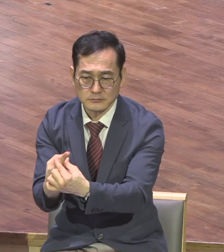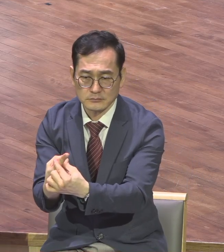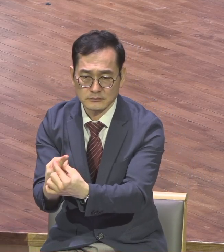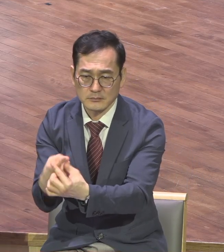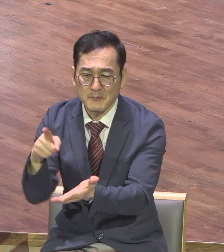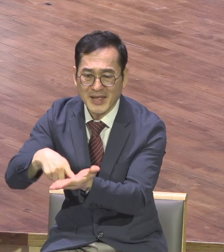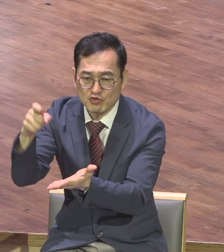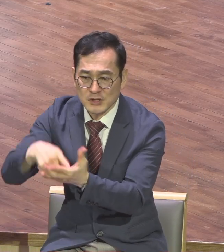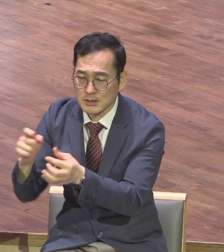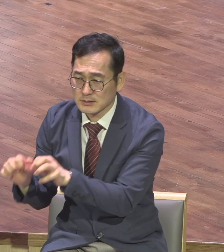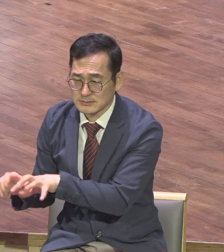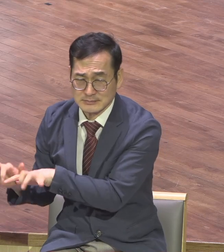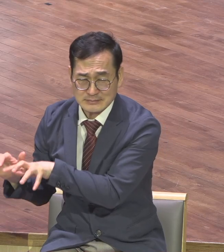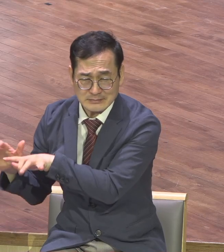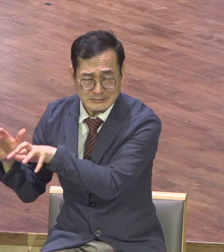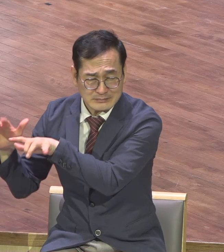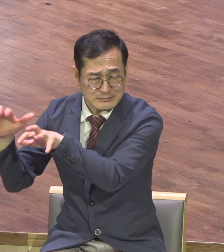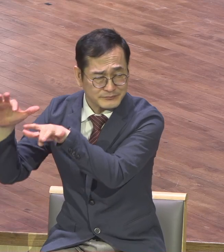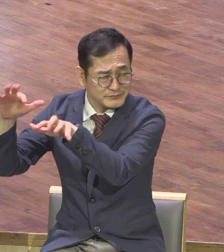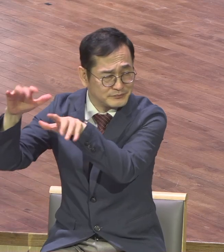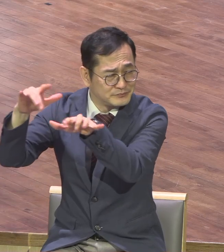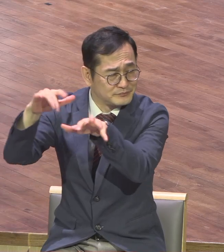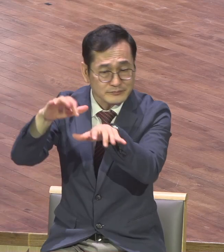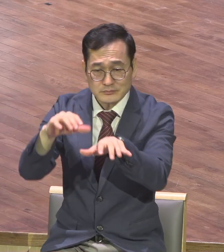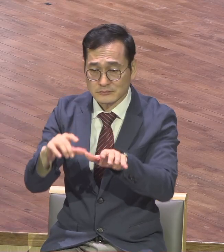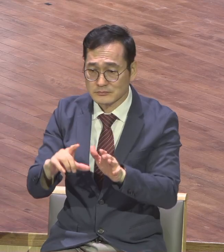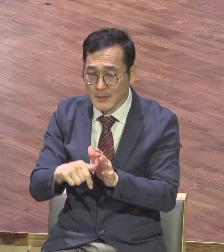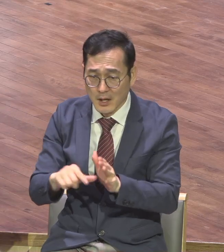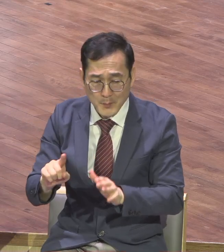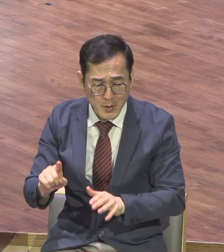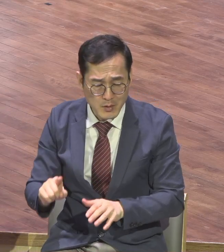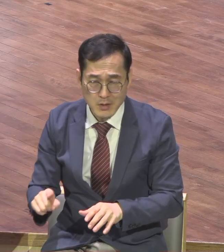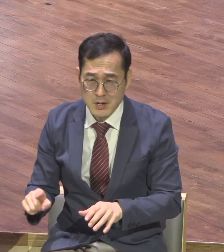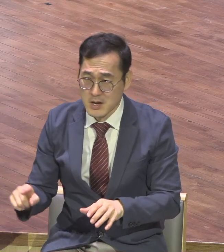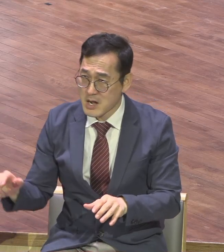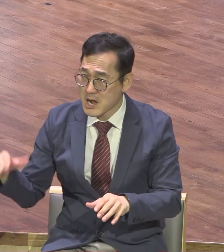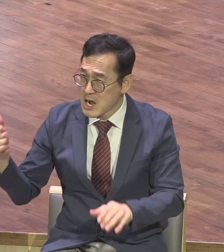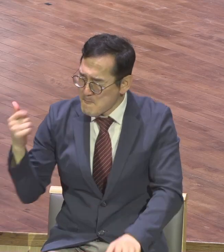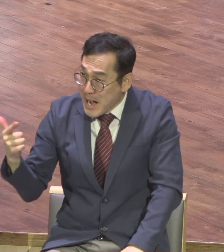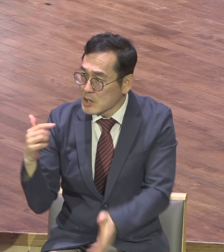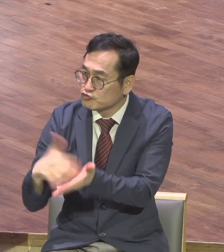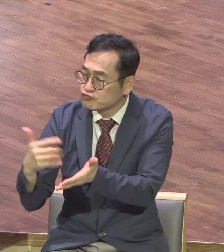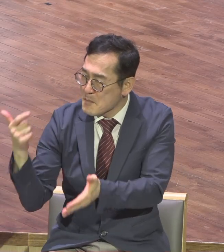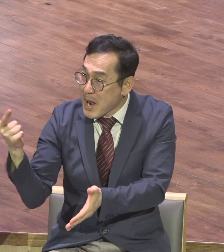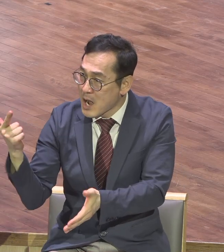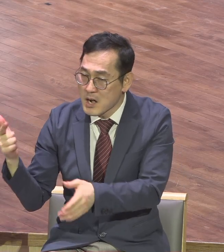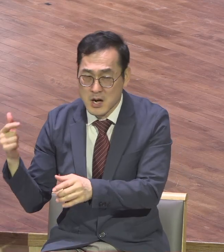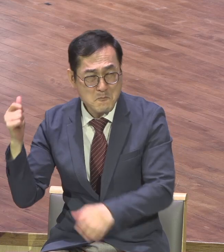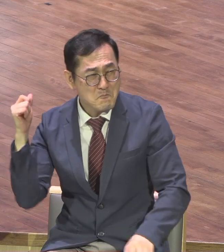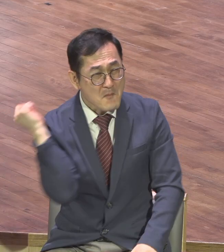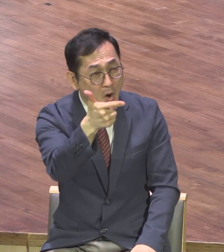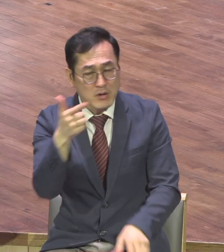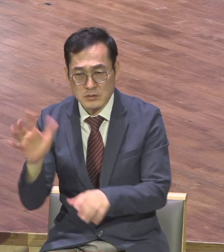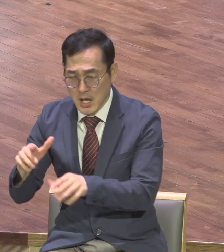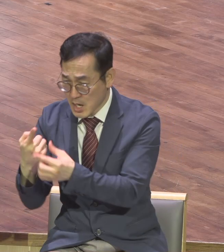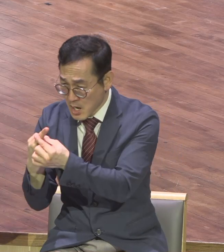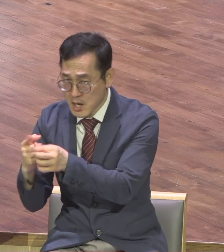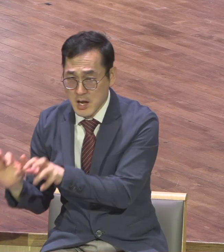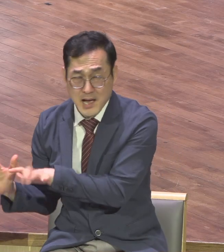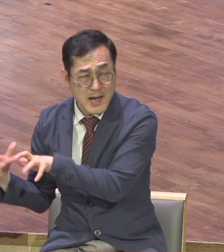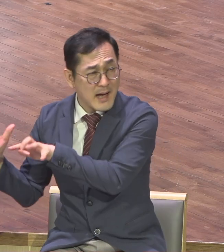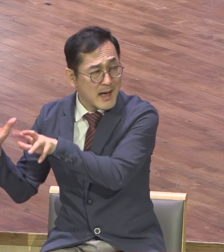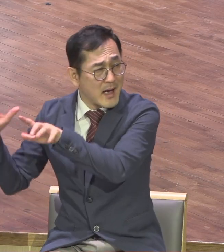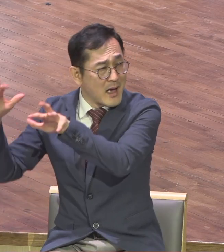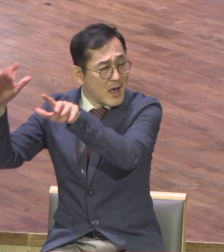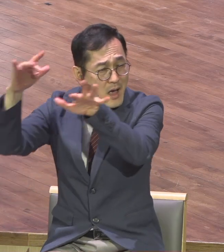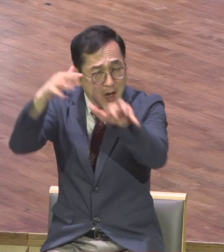대륙을 이동하는데 여러분이 대륙을 이동하는데 어마어마한 거리를 가는데 어떻게 이 손가락만한 메뚜기가